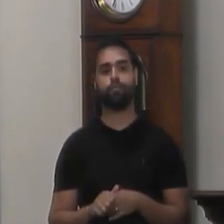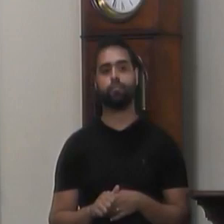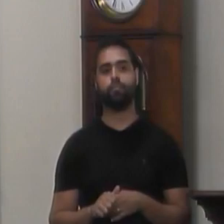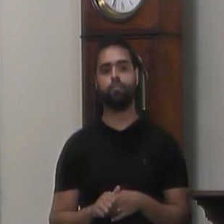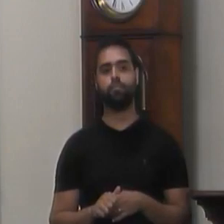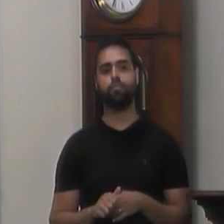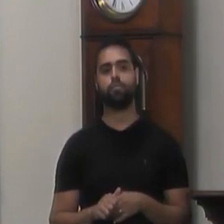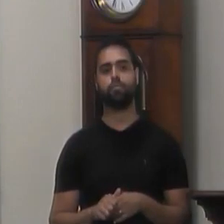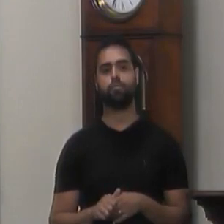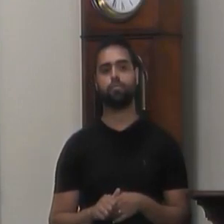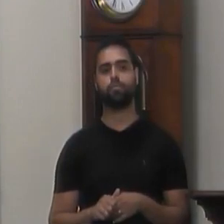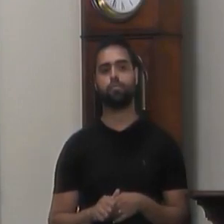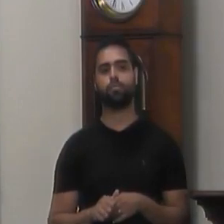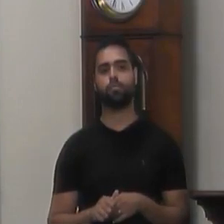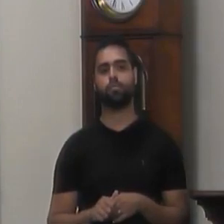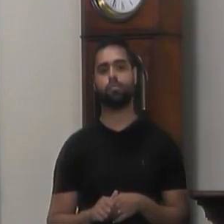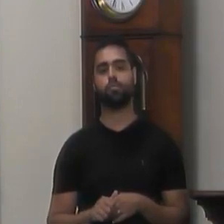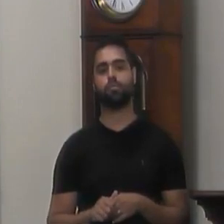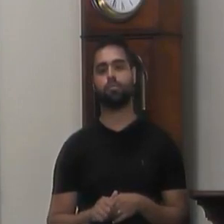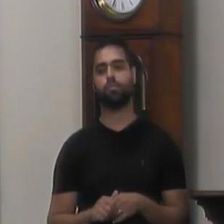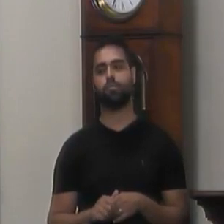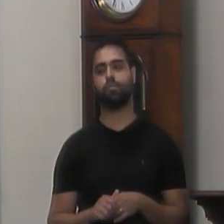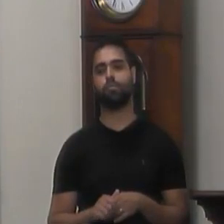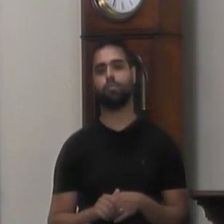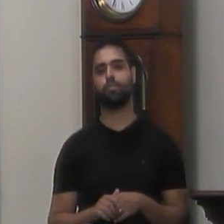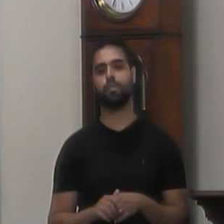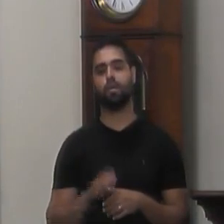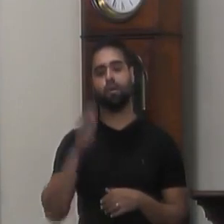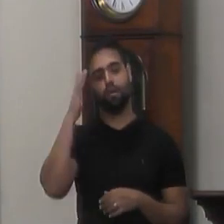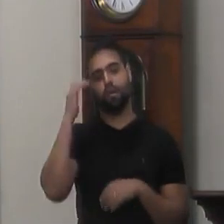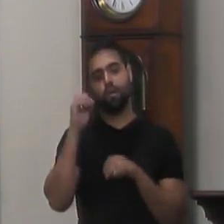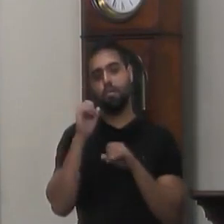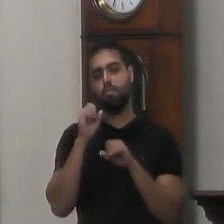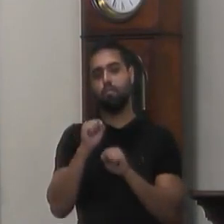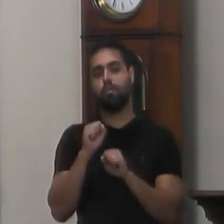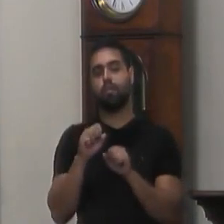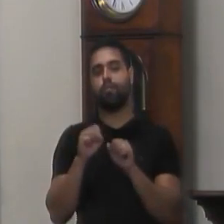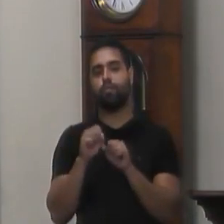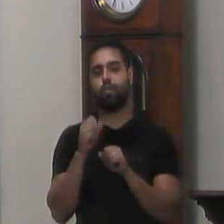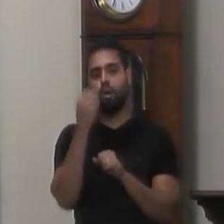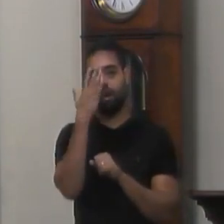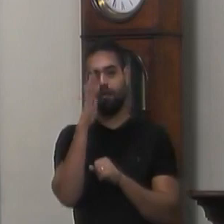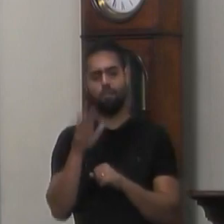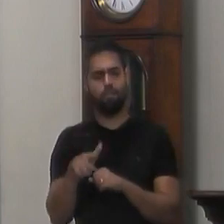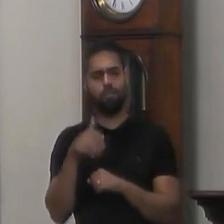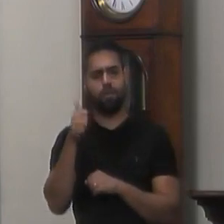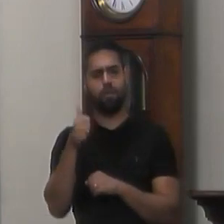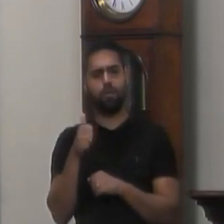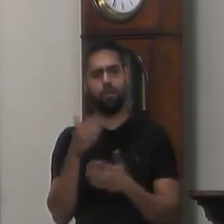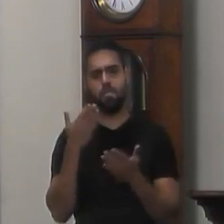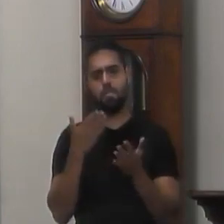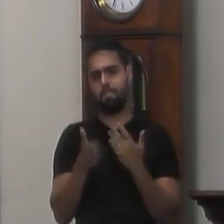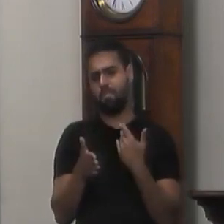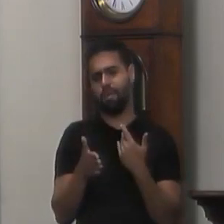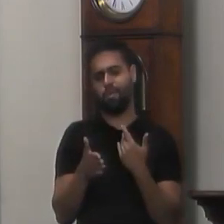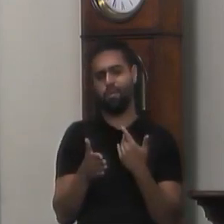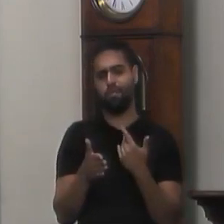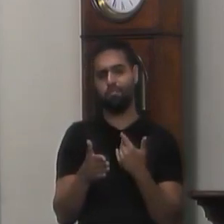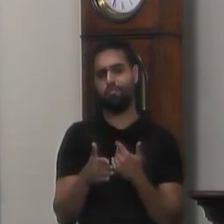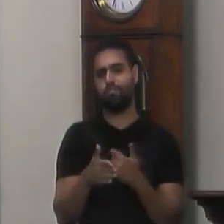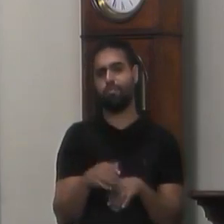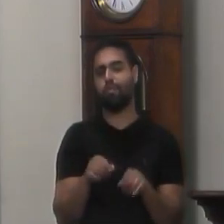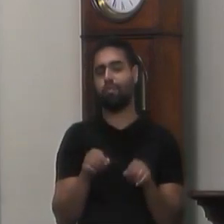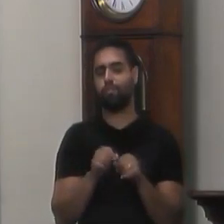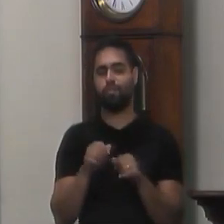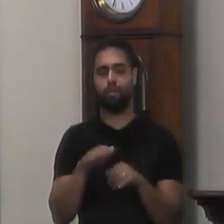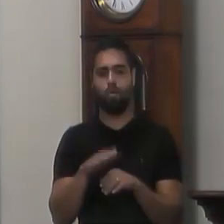desse mandato no caso, né? Então eu acho que poderia ter sido um carnaval melhor e perdemos chance de fazer um carnaval da